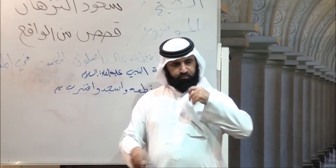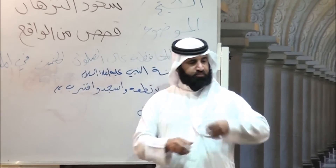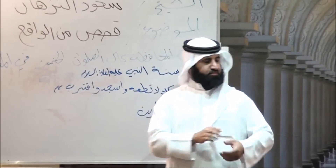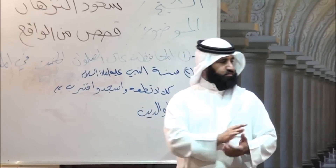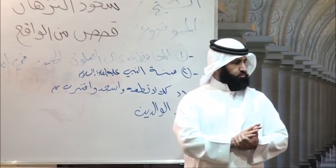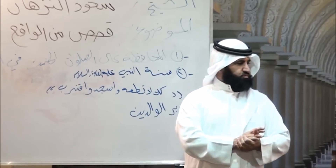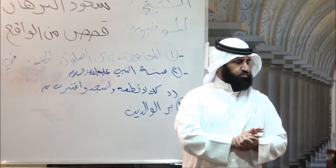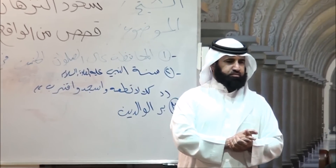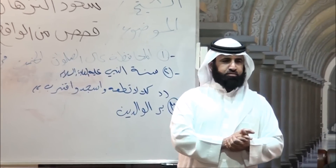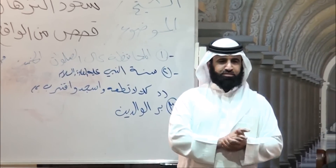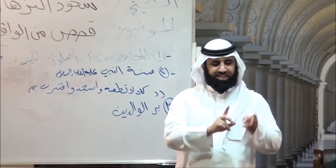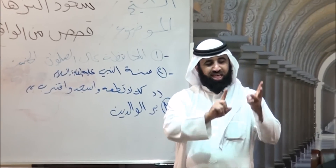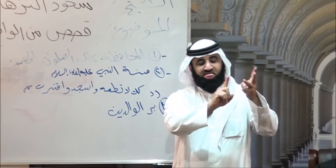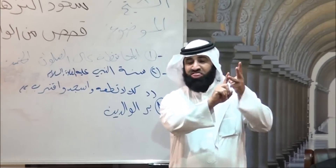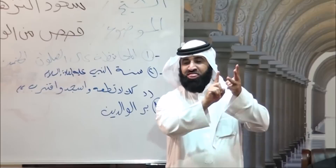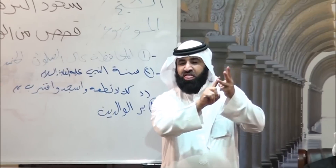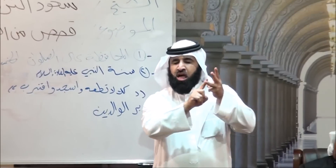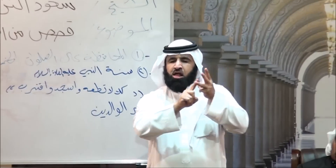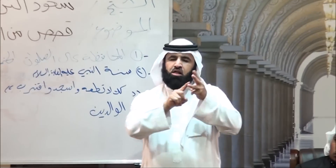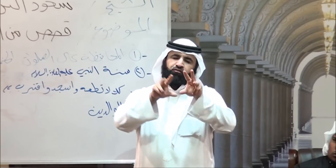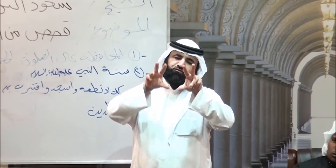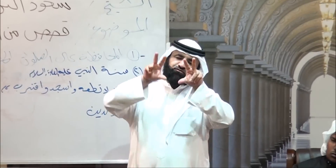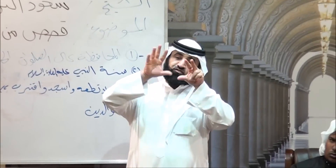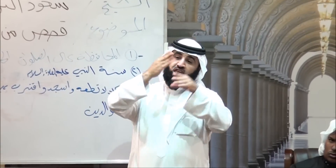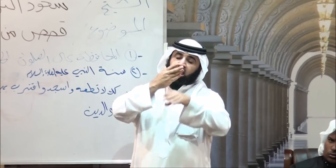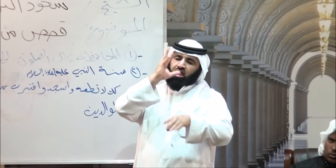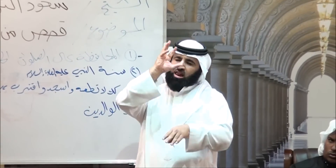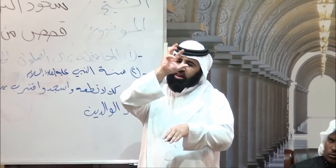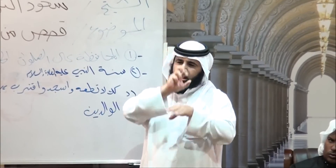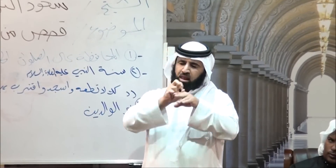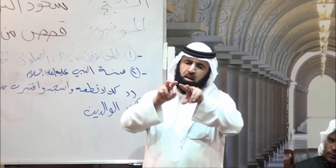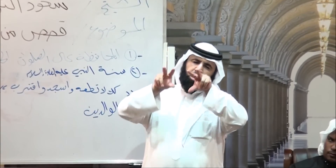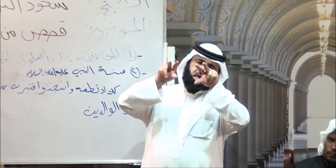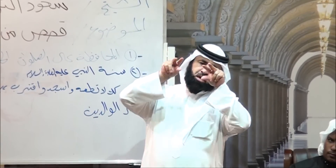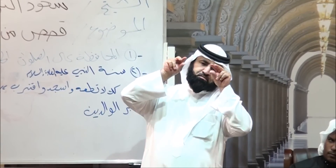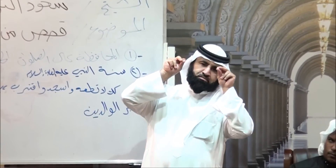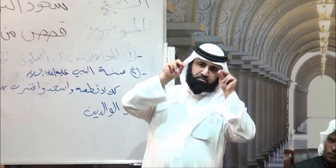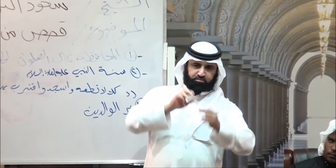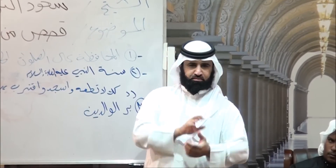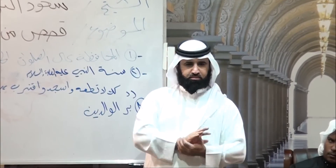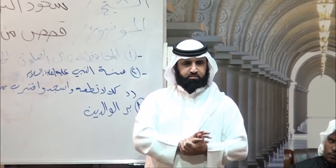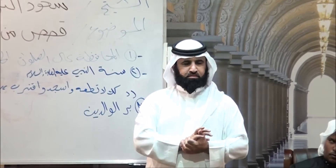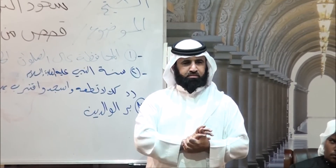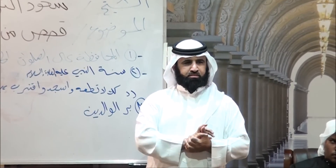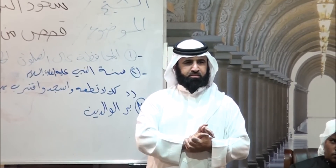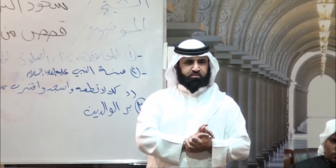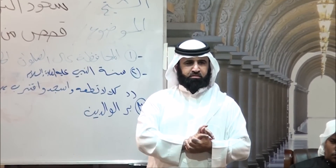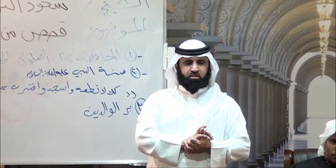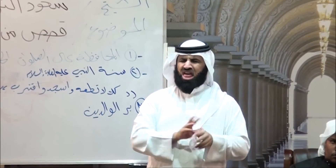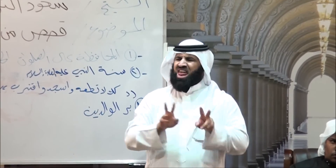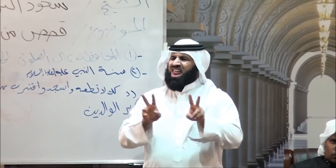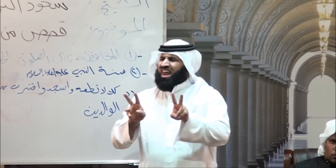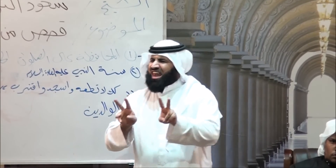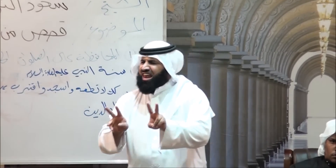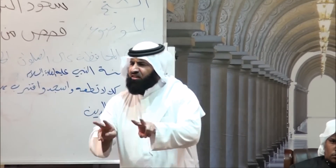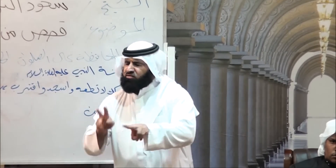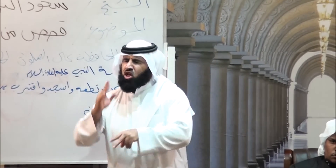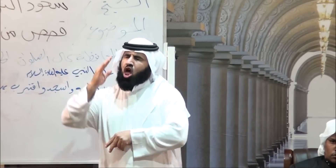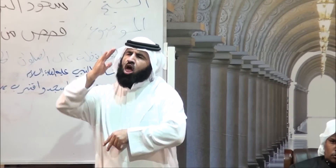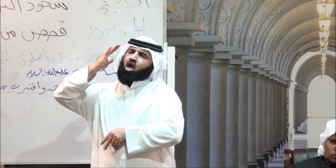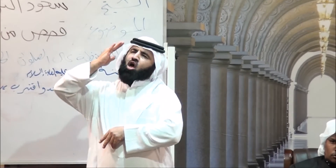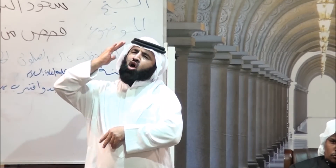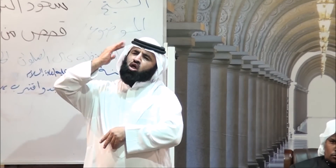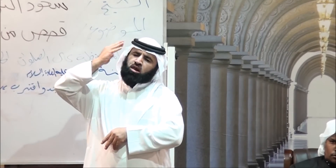في الليلة الثالثة في الحج رأى نفس الرؤيا نفس الرجل.